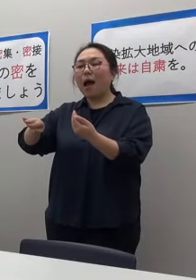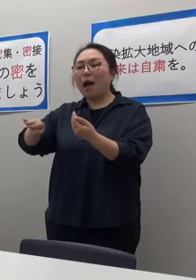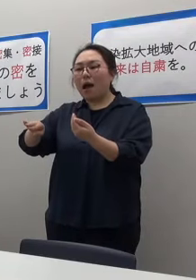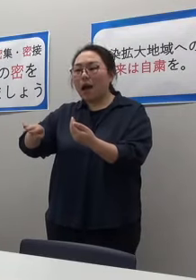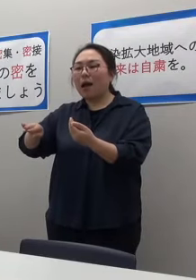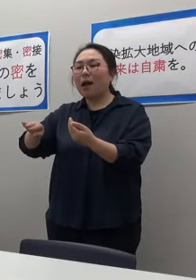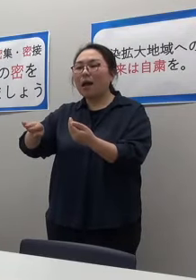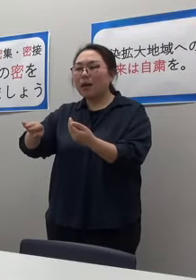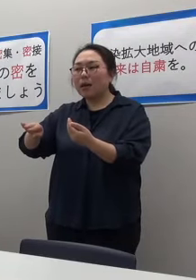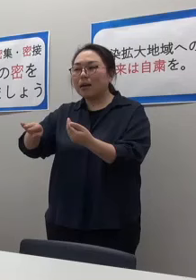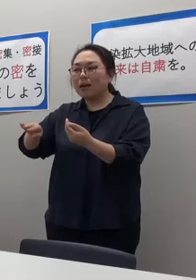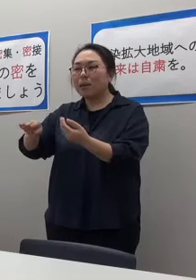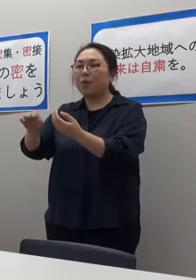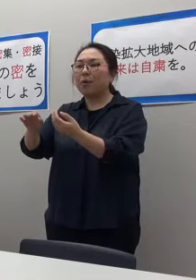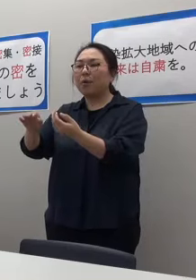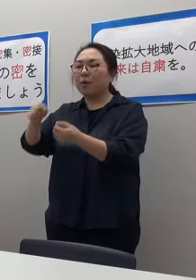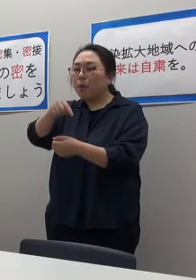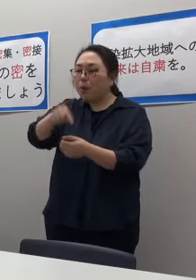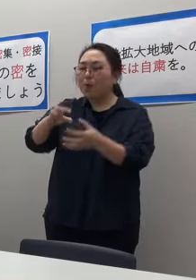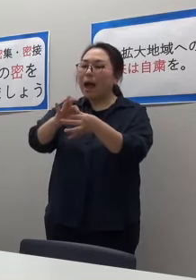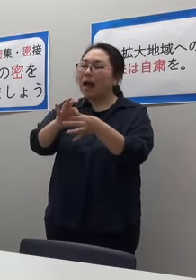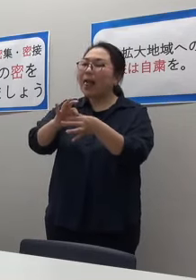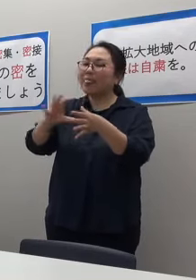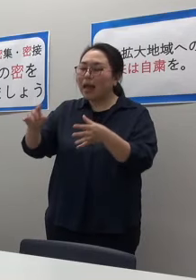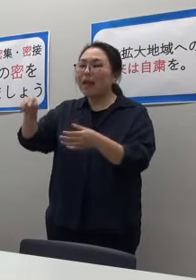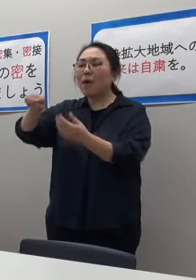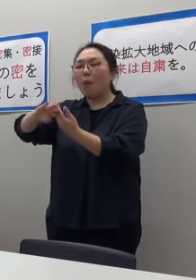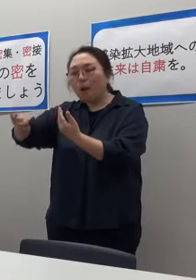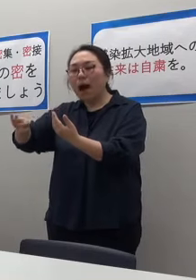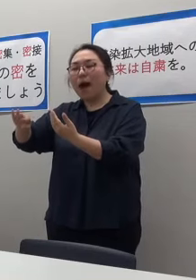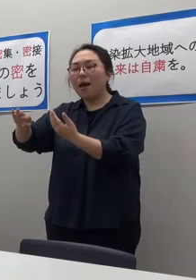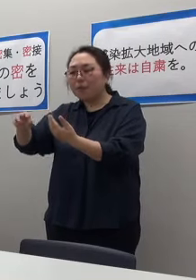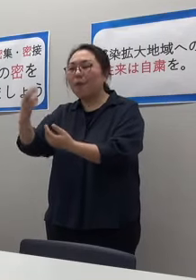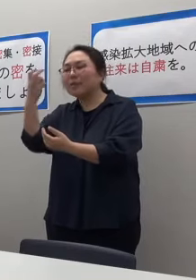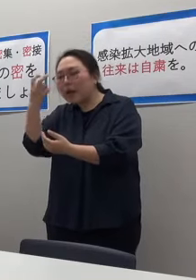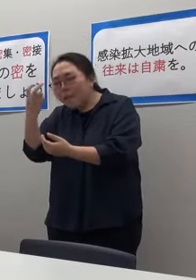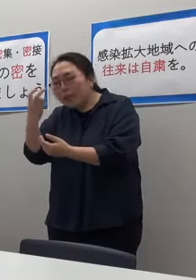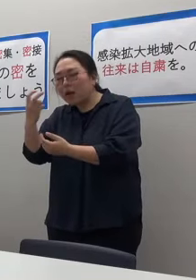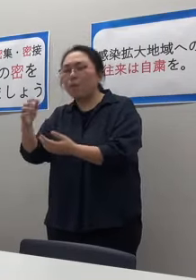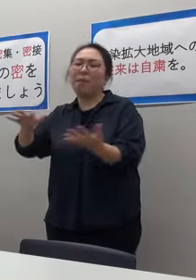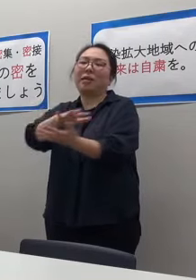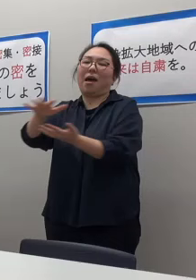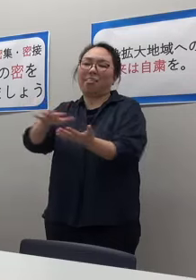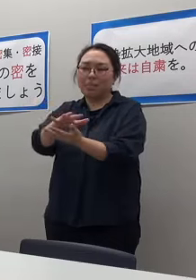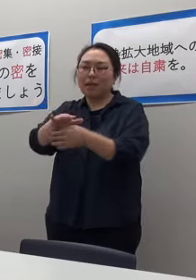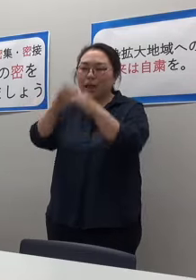こうした接触者外来を昨日ですけど受診した検体っていうのも混ざっております